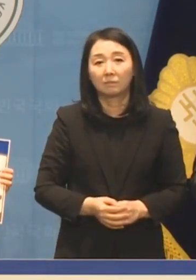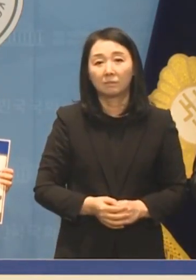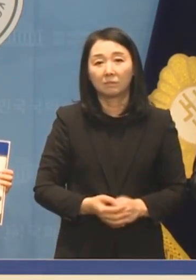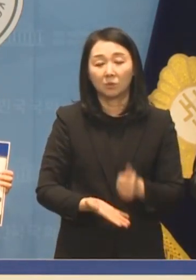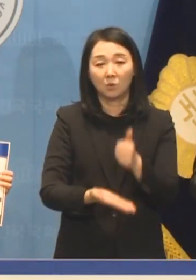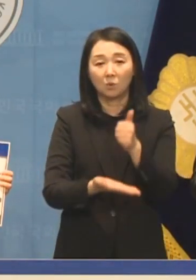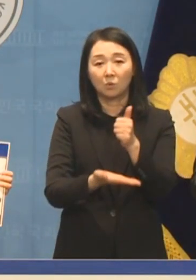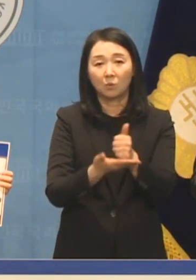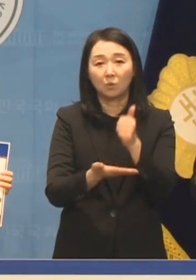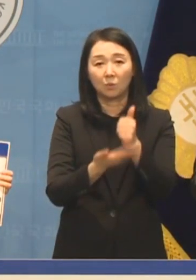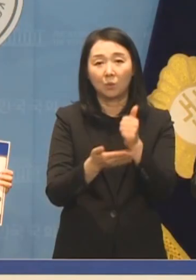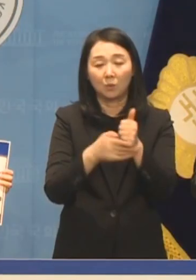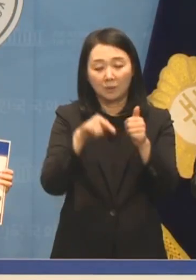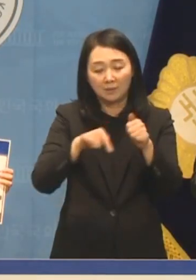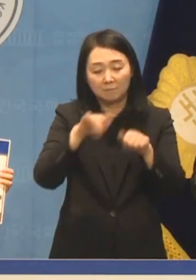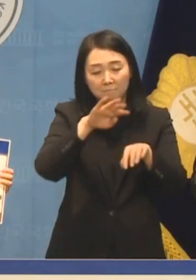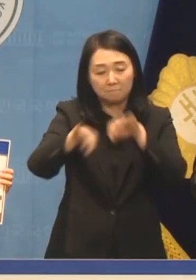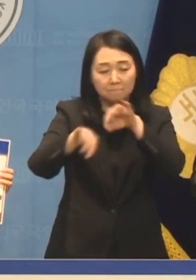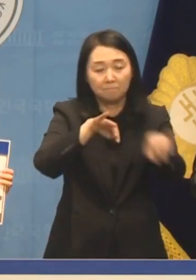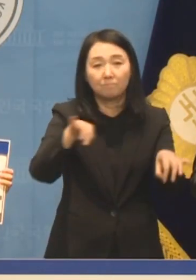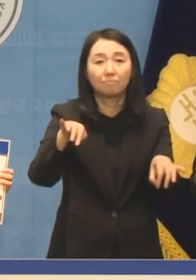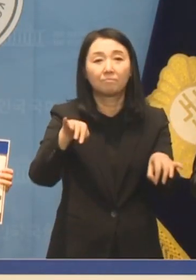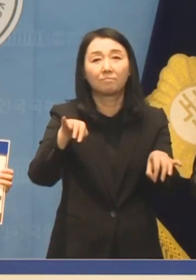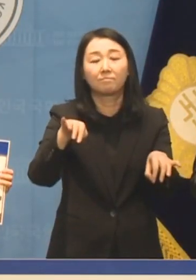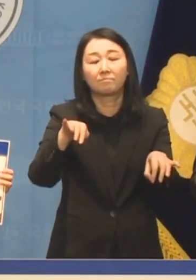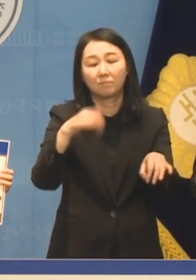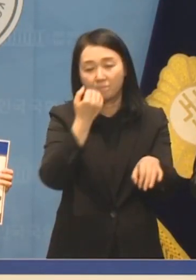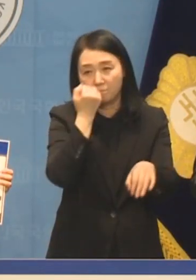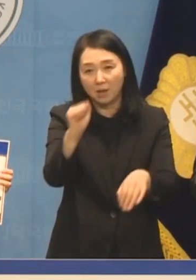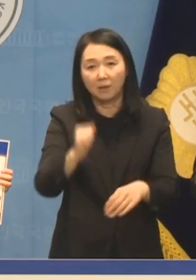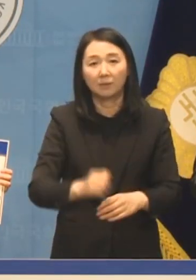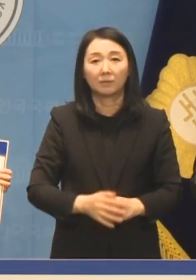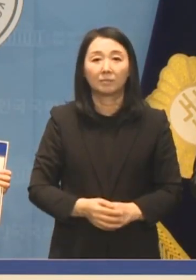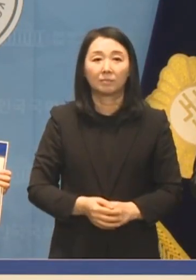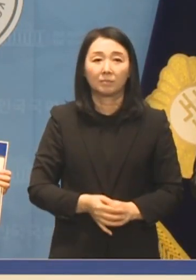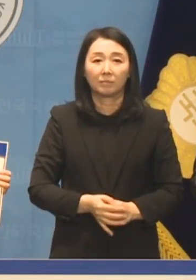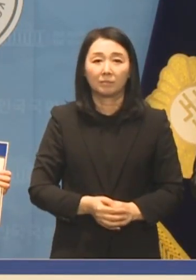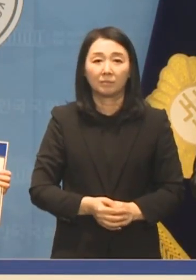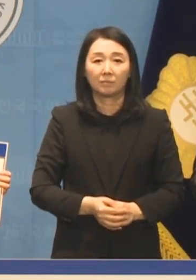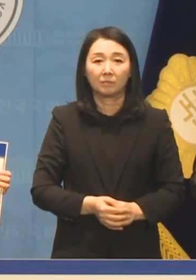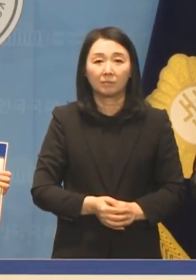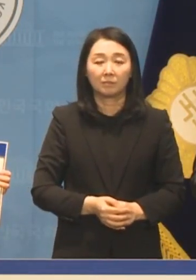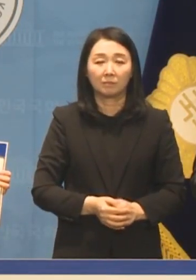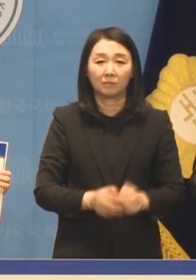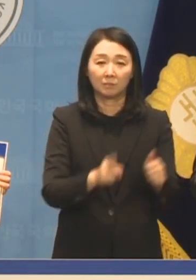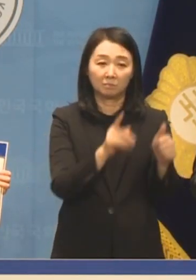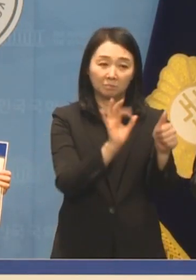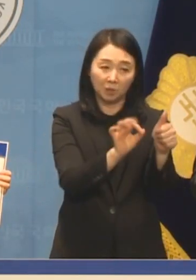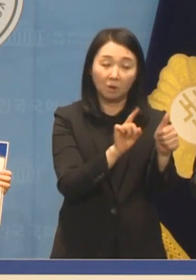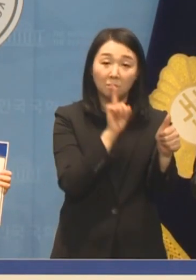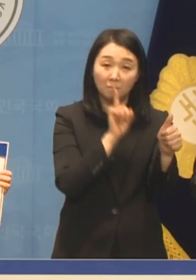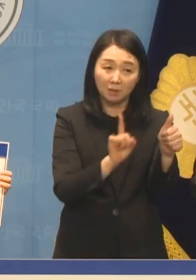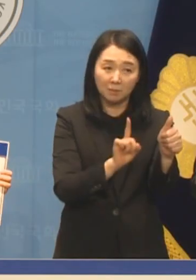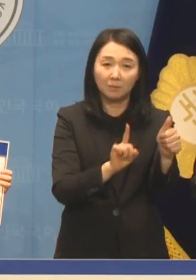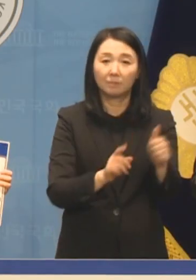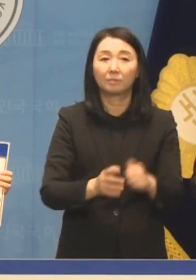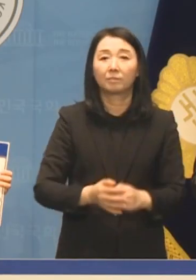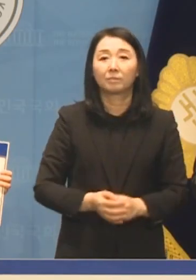공천에 깊숙이 개입한 흔적 아니겠습니까? 그러면서 명태균 씨에겐 이런 말을 했다고